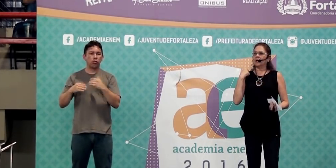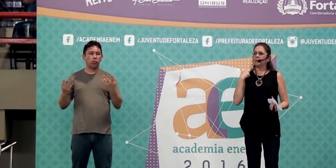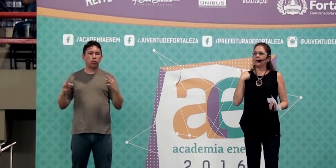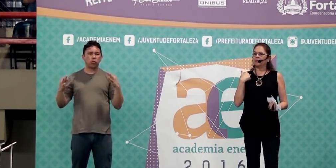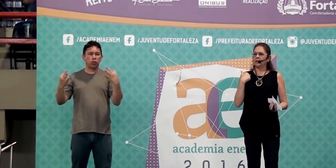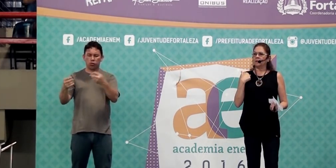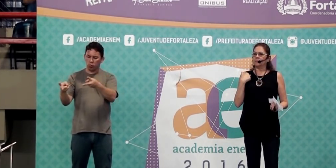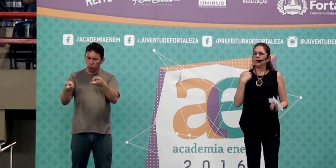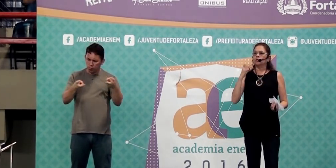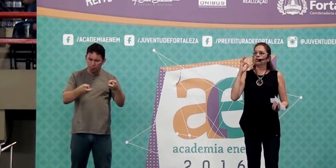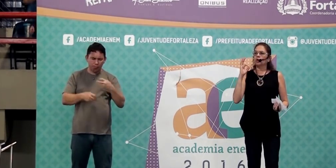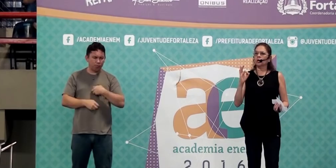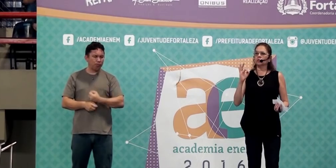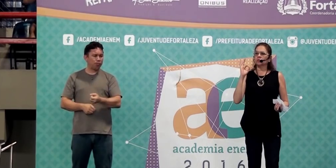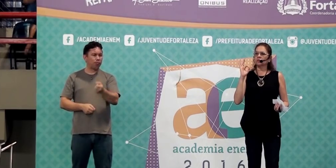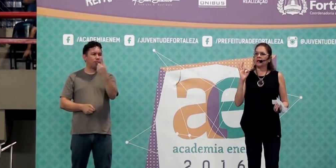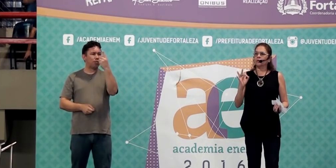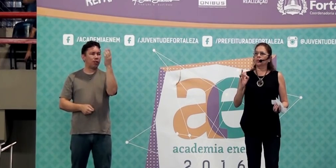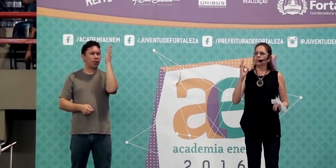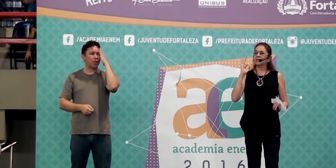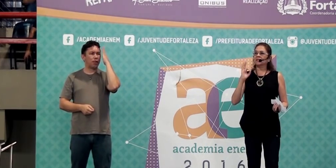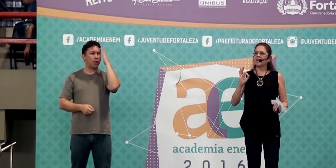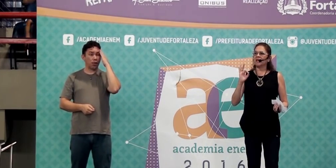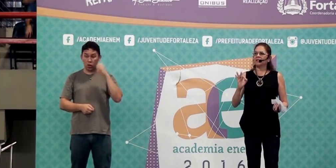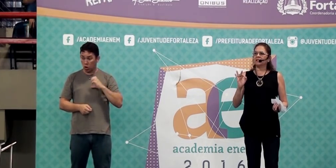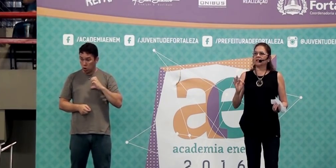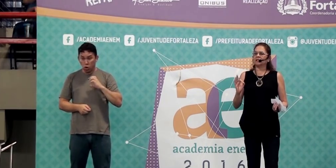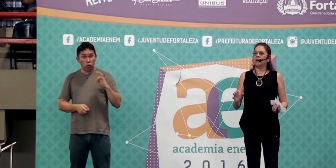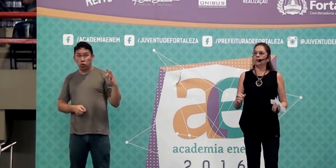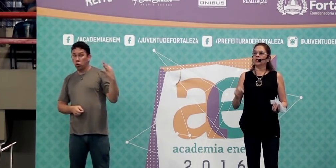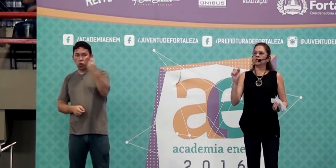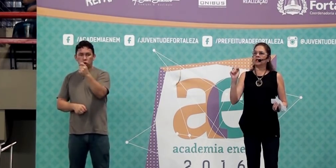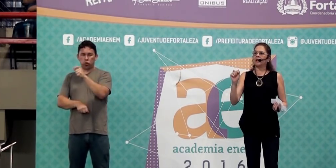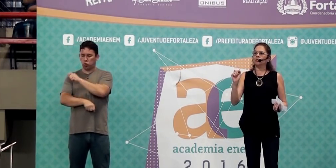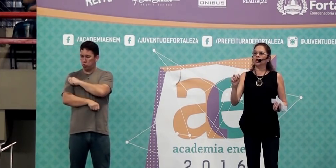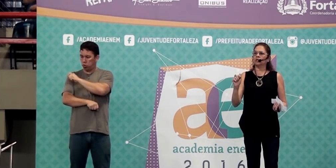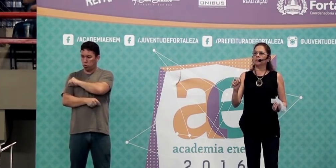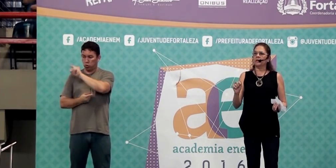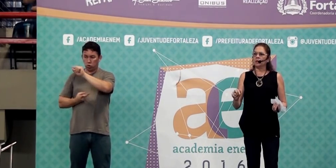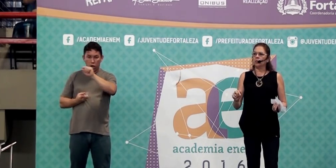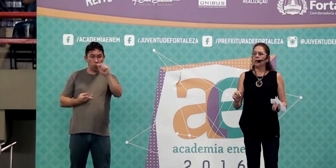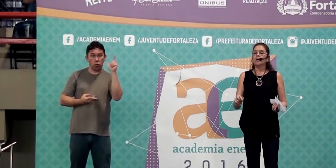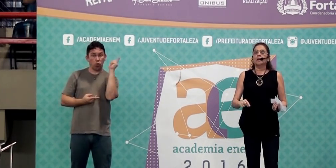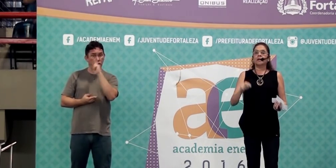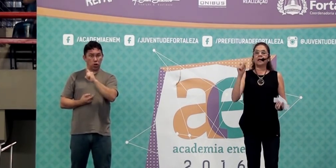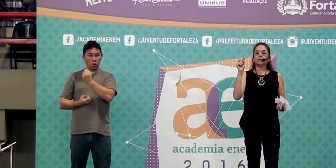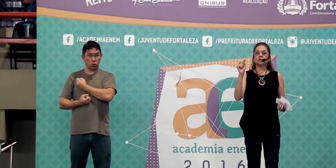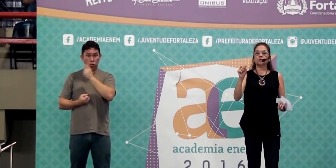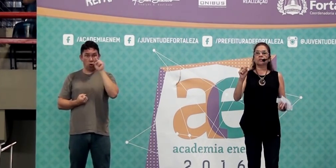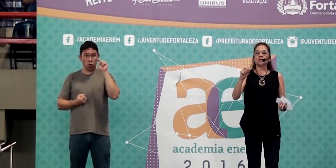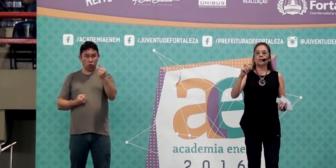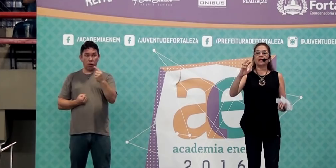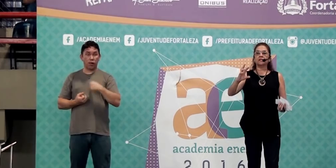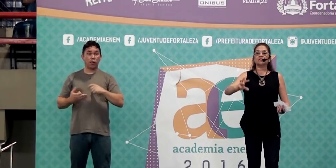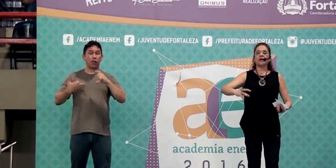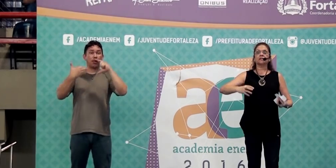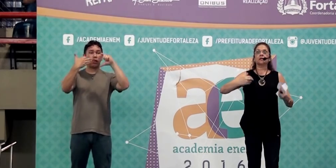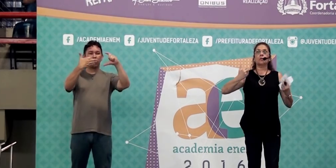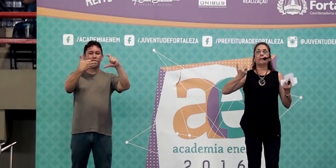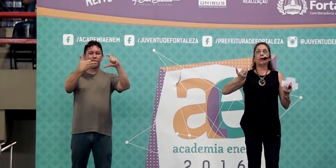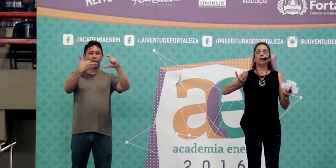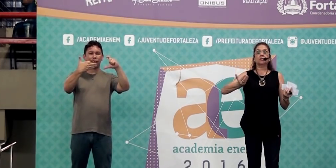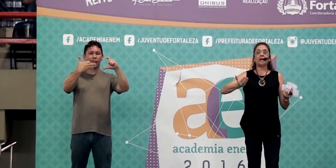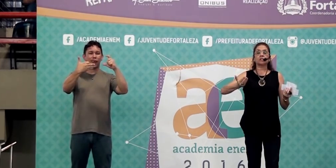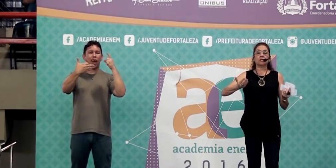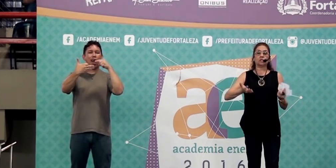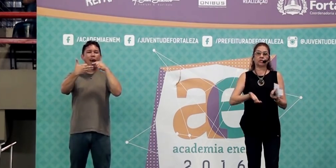ficou clara para mim. Todos os alunos, sem exceção, que tiraram nota 1000, na introdução eles fazem